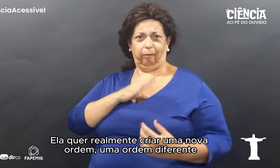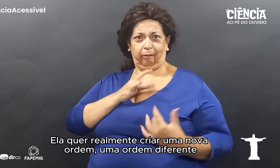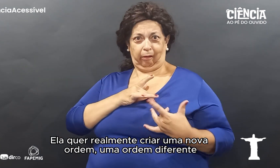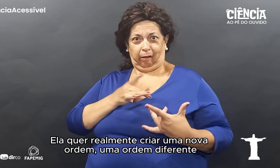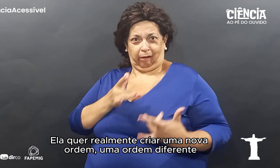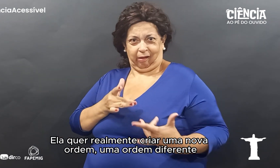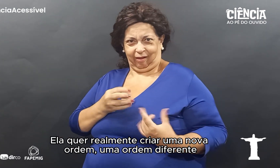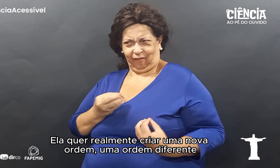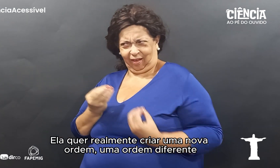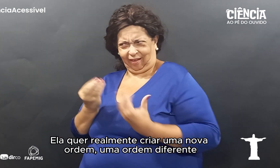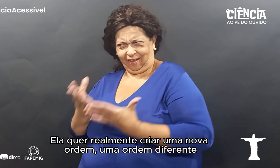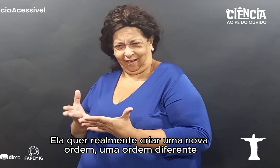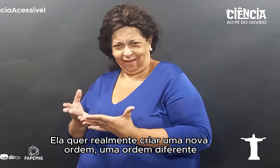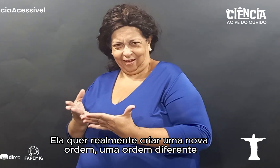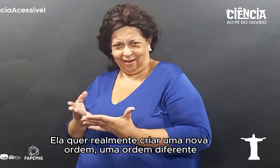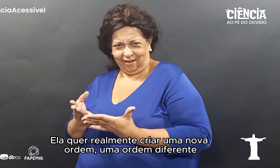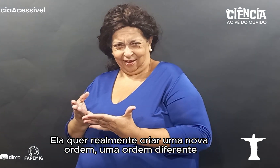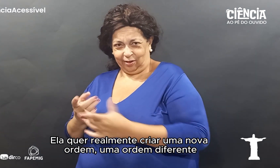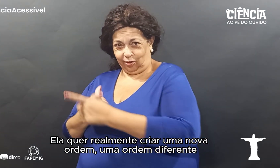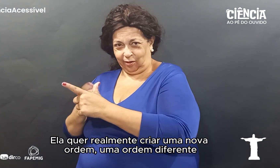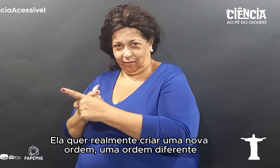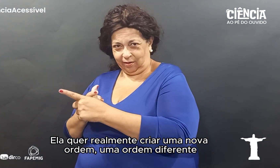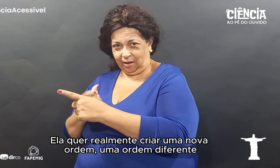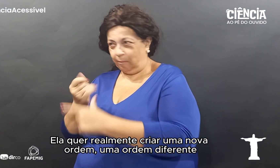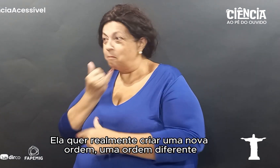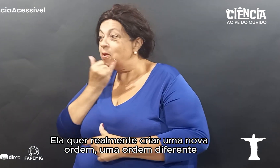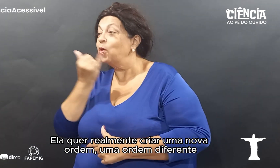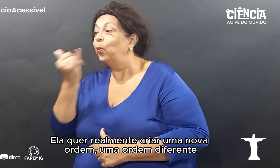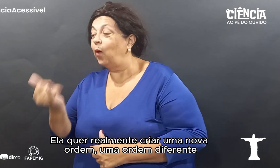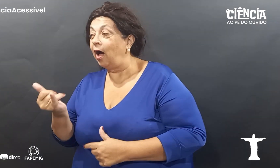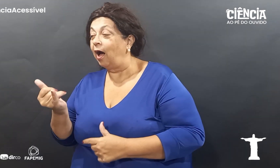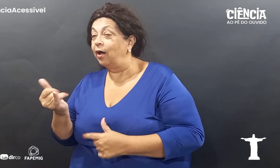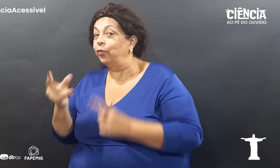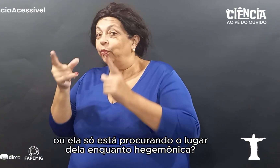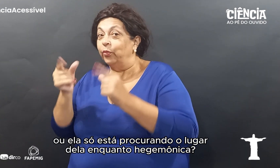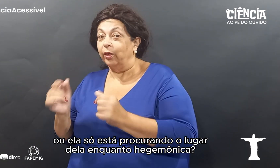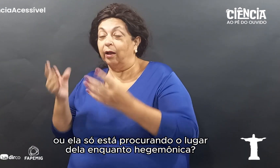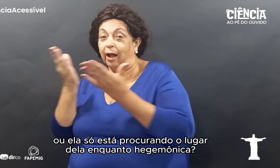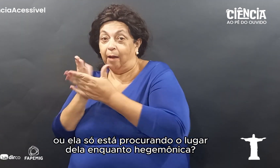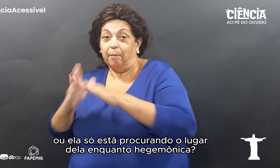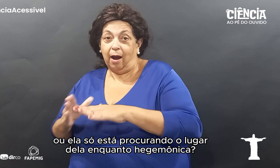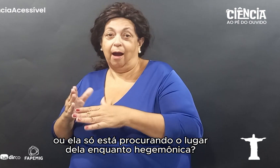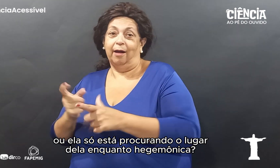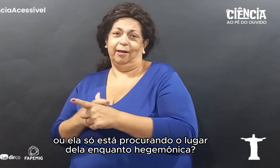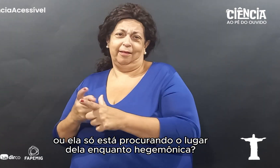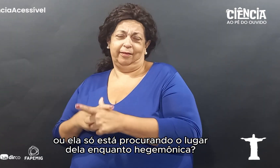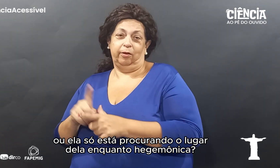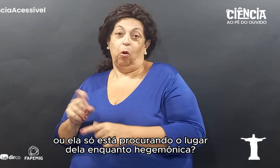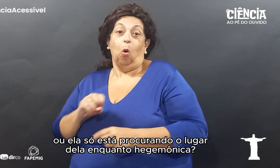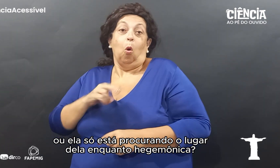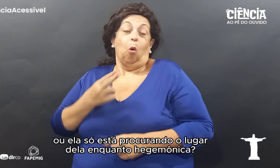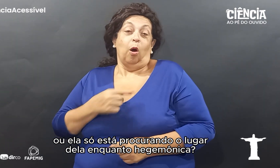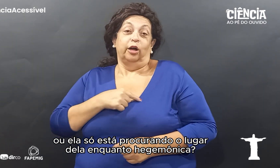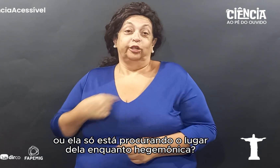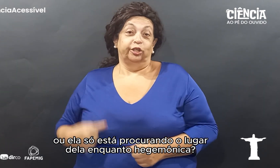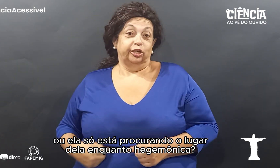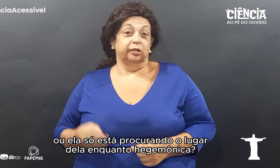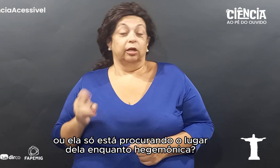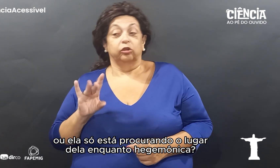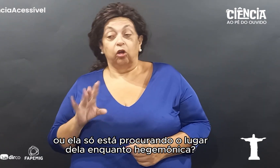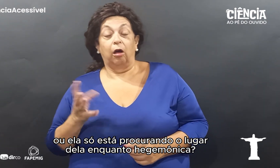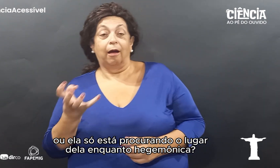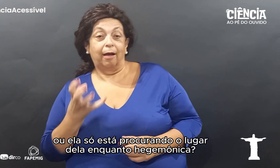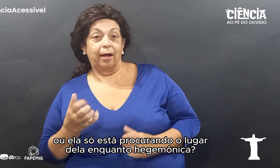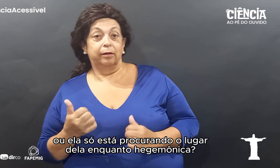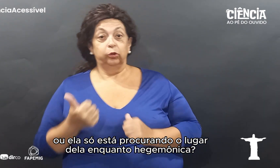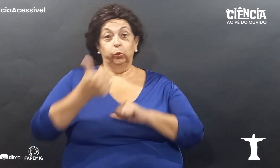coração? Ela quer realmente criar uma nova ordem, uma ordem diferente? Ou ela só está procurando o lugar dela